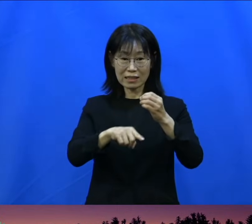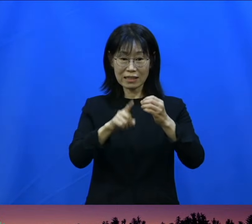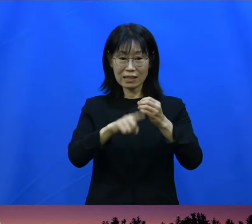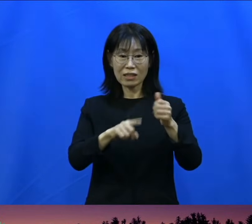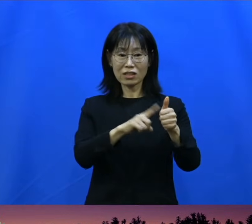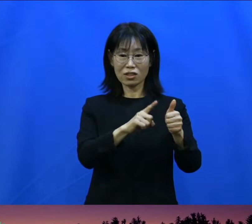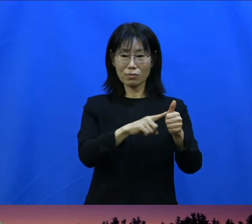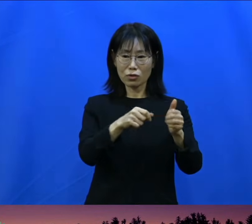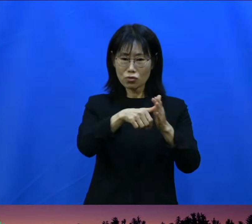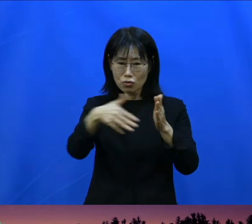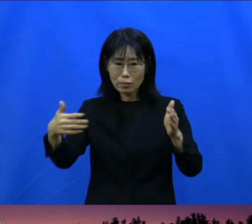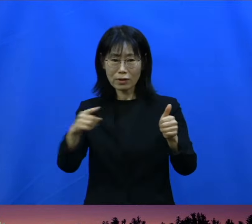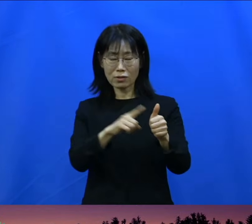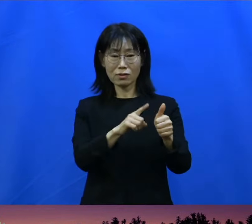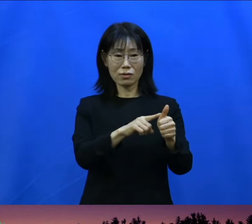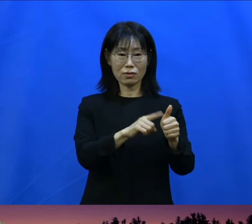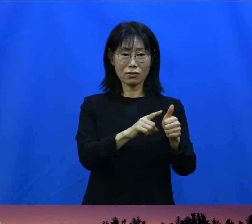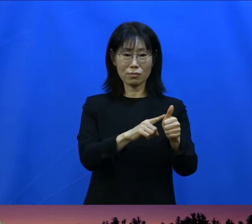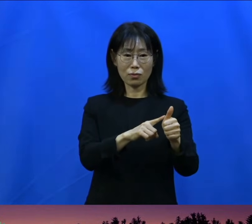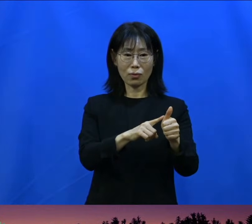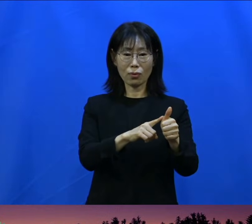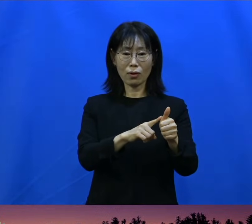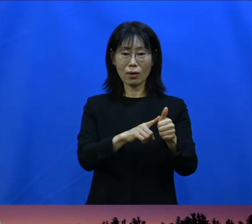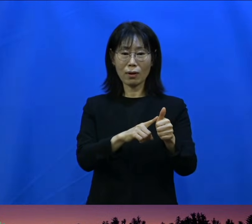거성이잖아요. 그 성철 스님이 그랬어요.